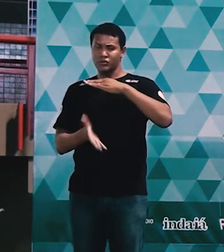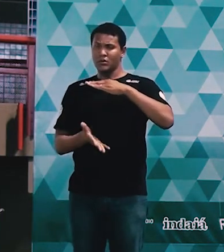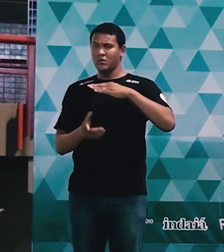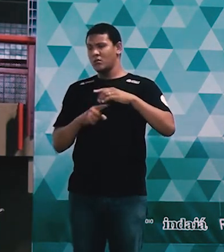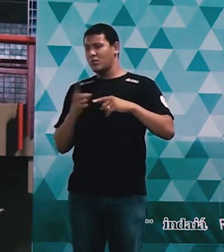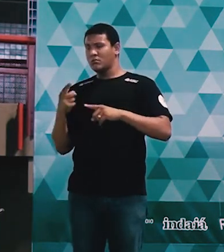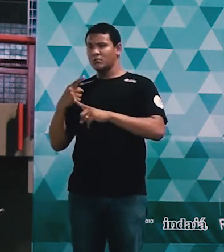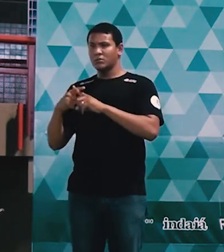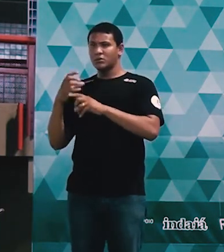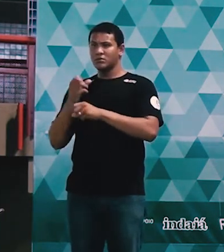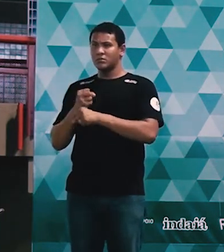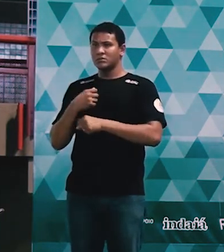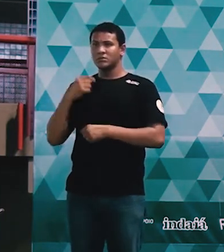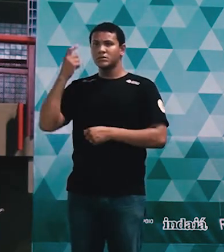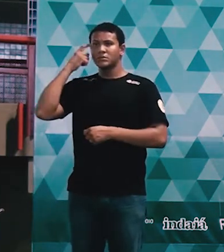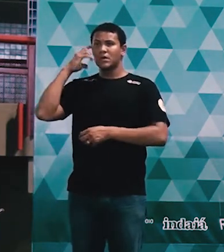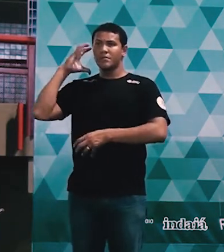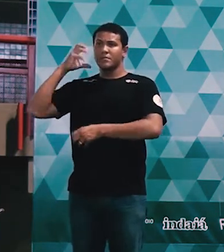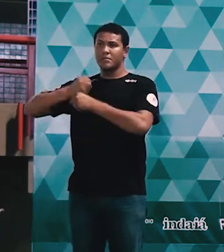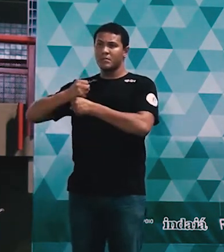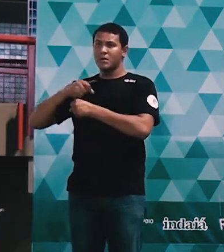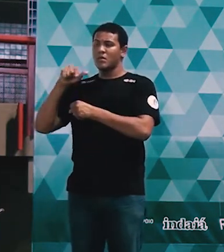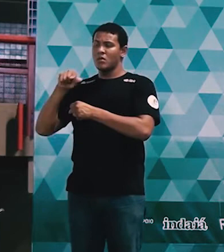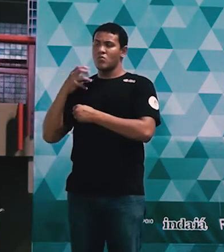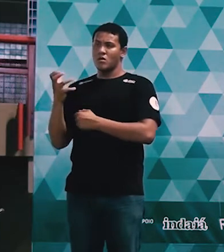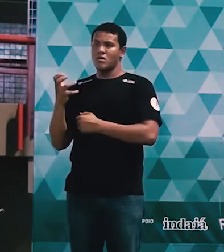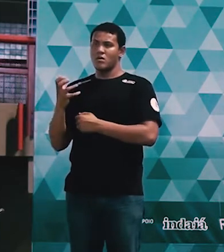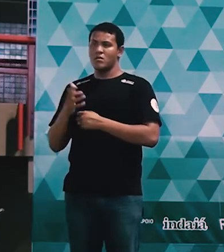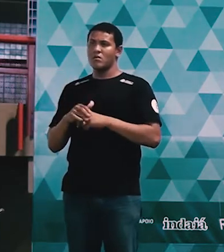resultado. Então, multiplica por 4, 4 vezes 80,